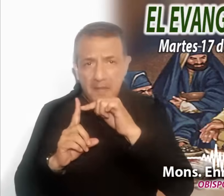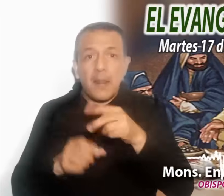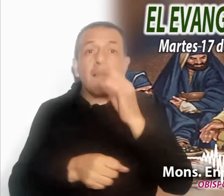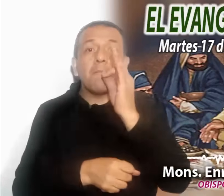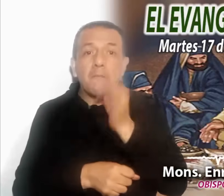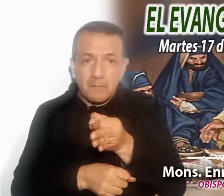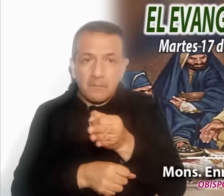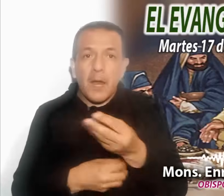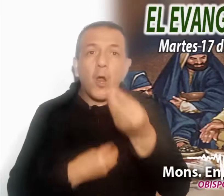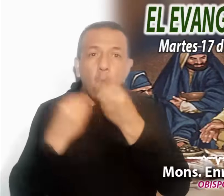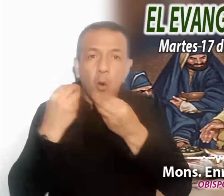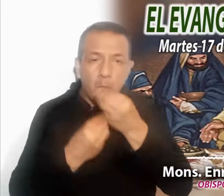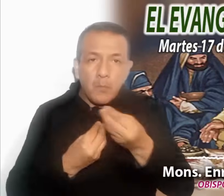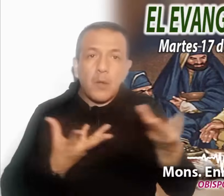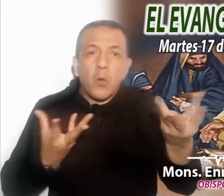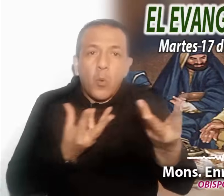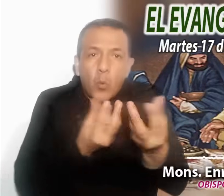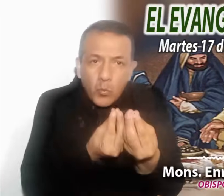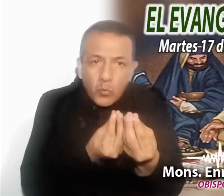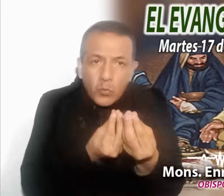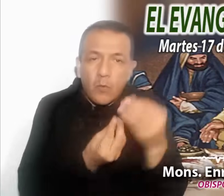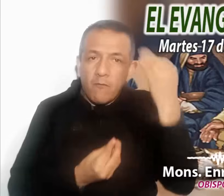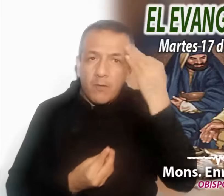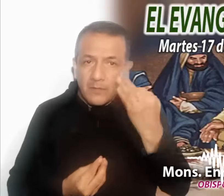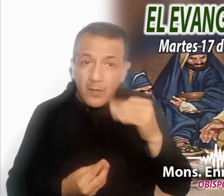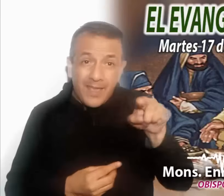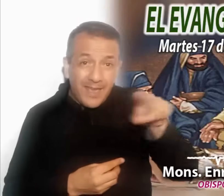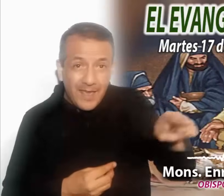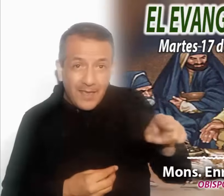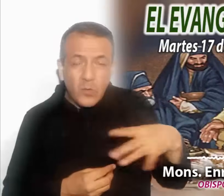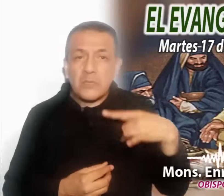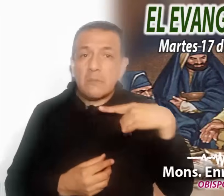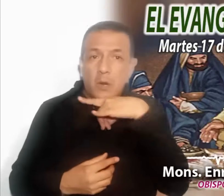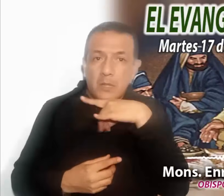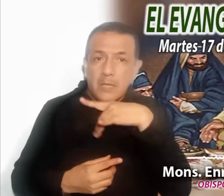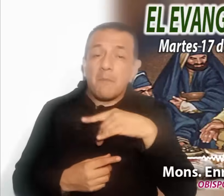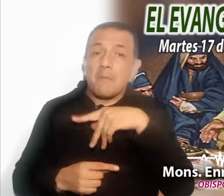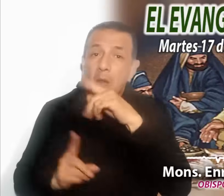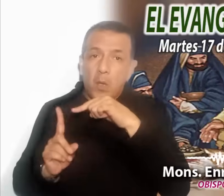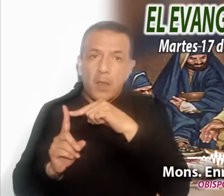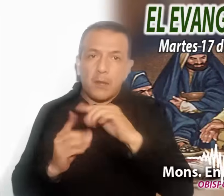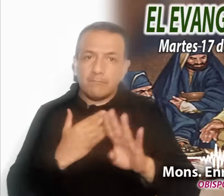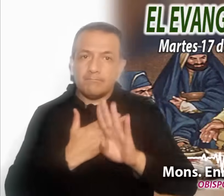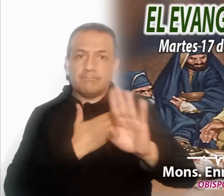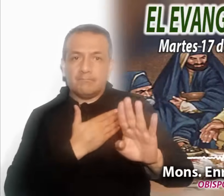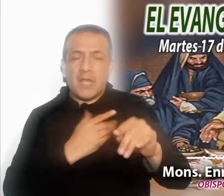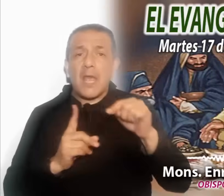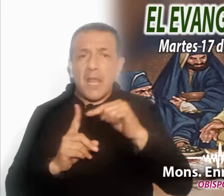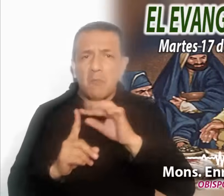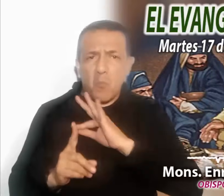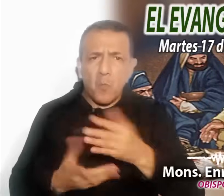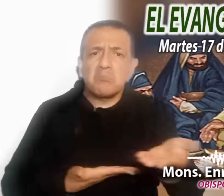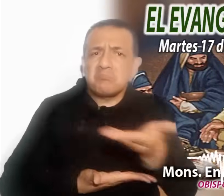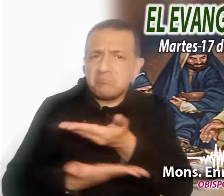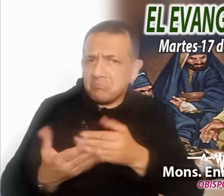comer, pero no se deja atrapar por sus redes de hipocresía. Puede estar muy cerca de ellos y compartir con